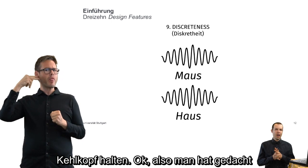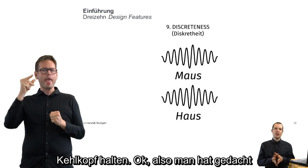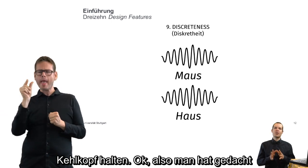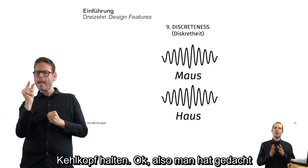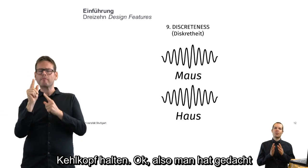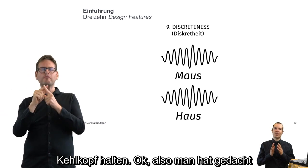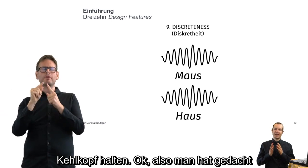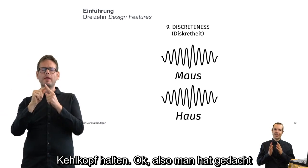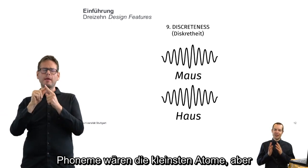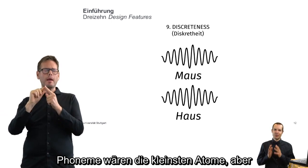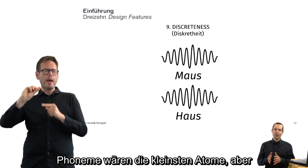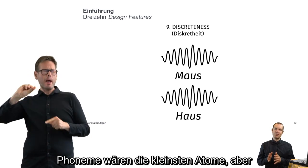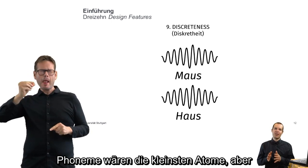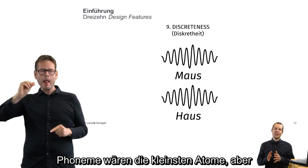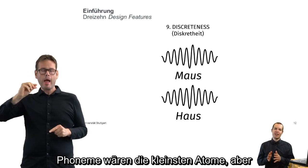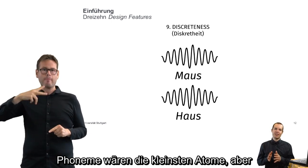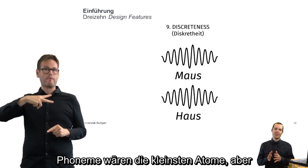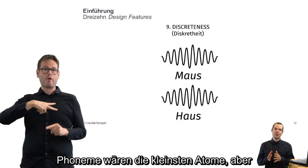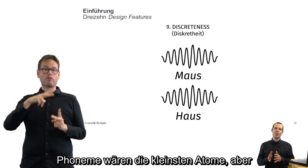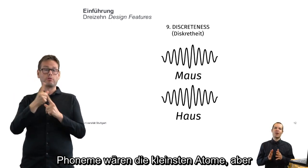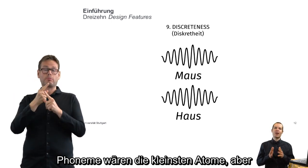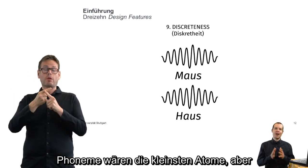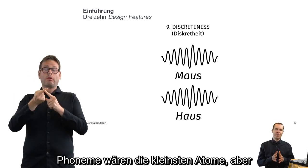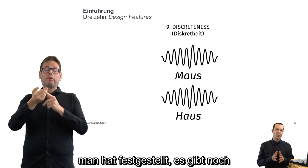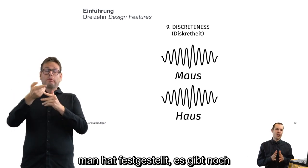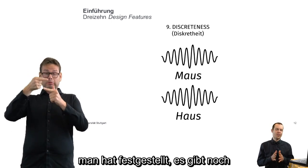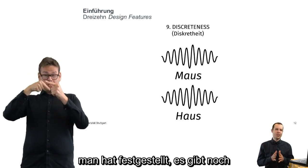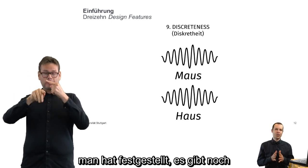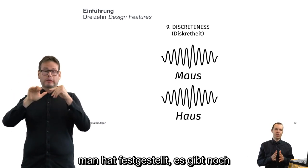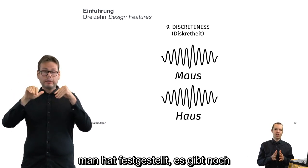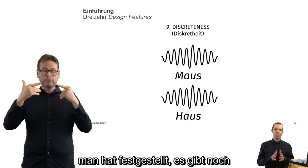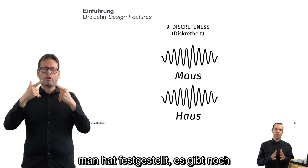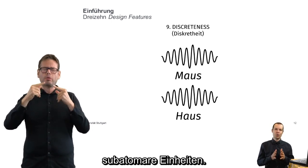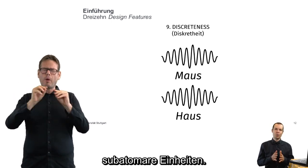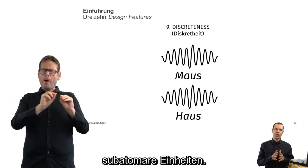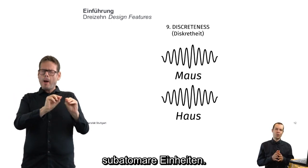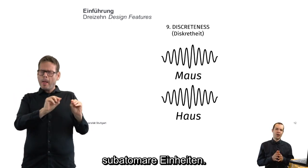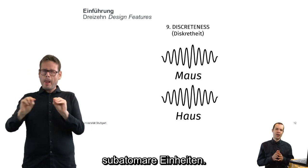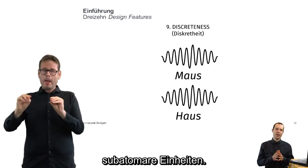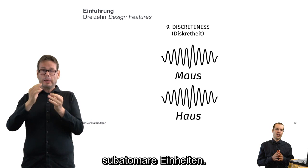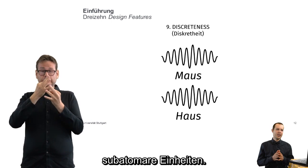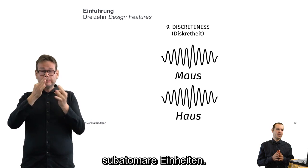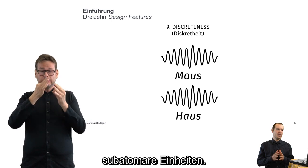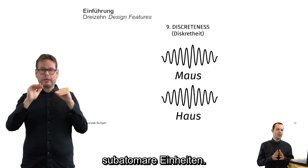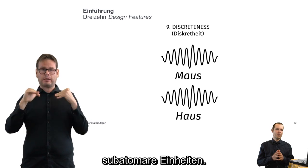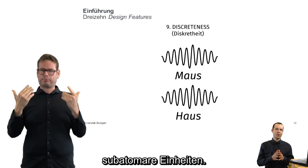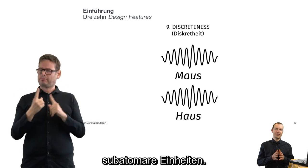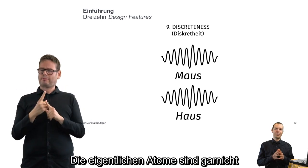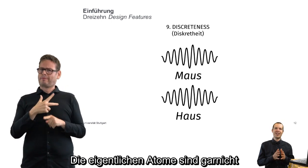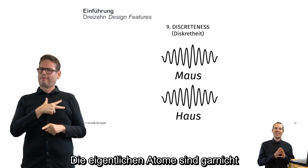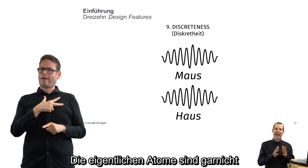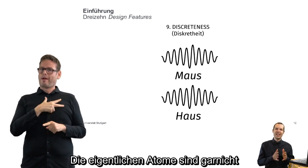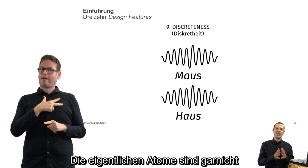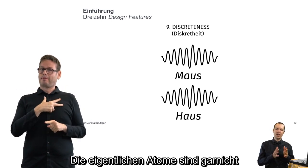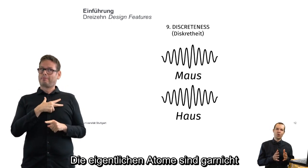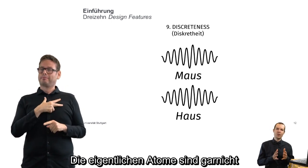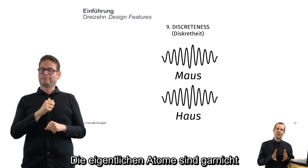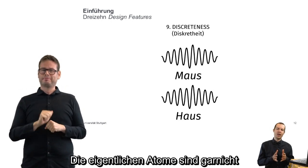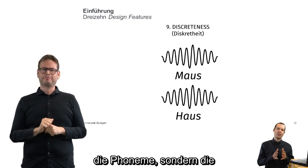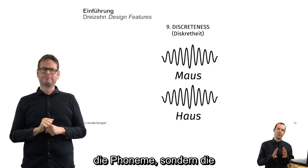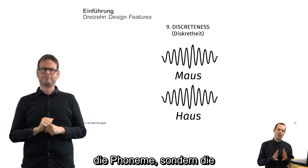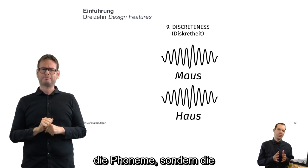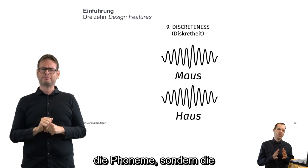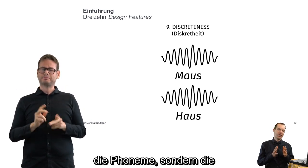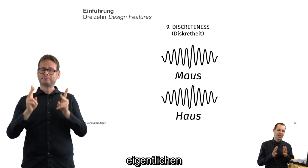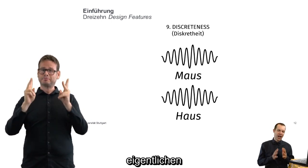Okay, also man hat gedacht, Phoneme wären die kleinsten Atome, aber man hat festgestellt, es gibt noch subatomare Einheiten, oder es gibt eigentlich die eigentlichen Atome,